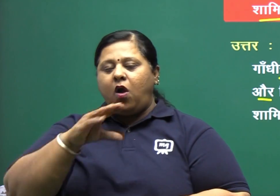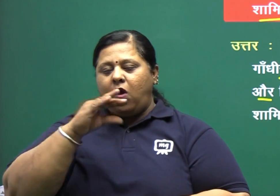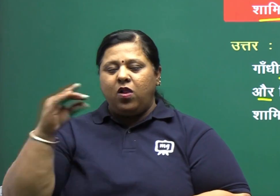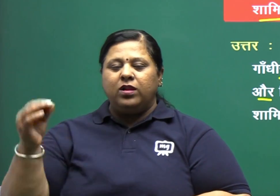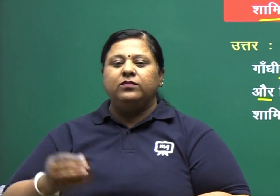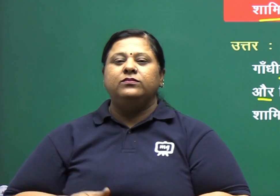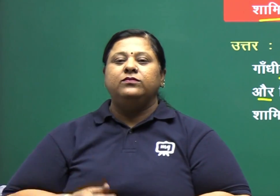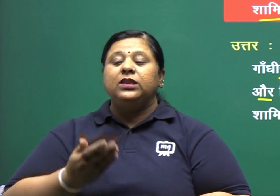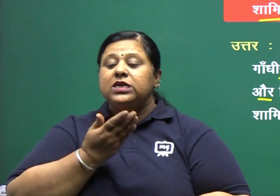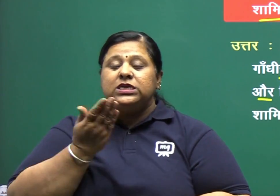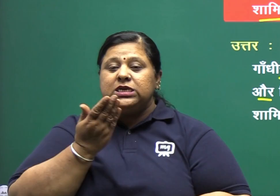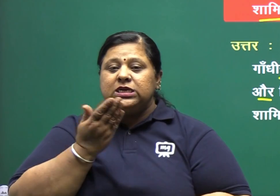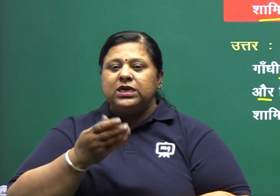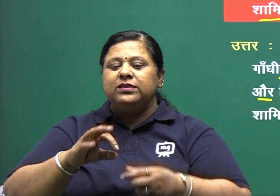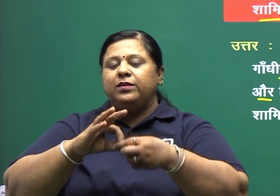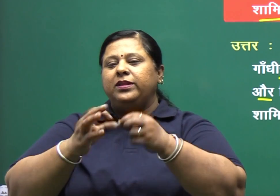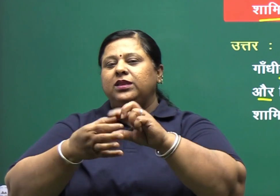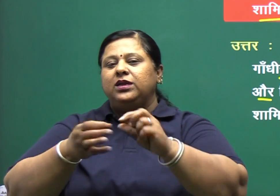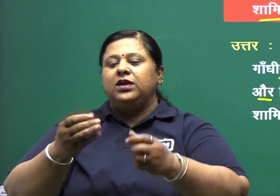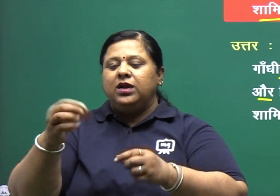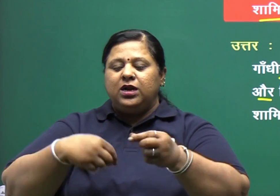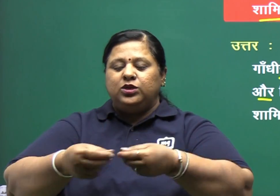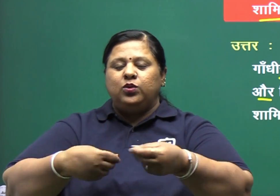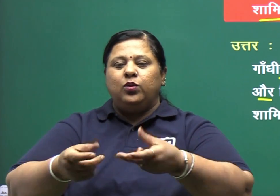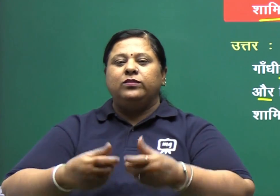और शिक्षण संबंधी खर्च को